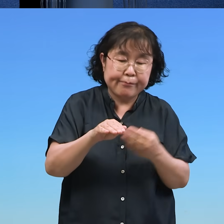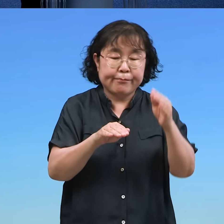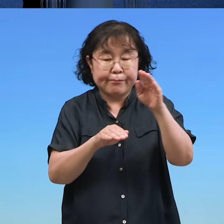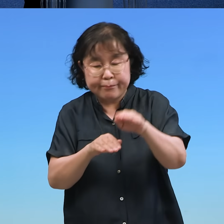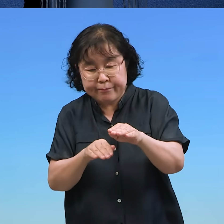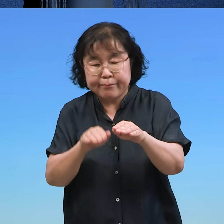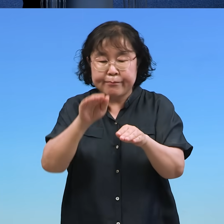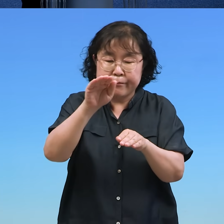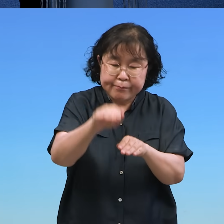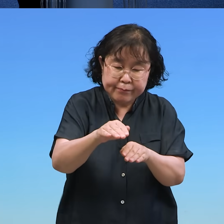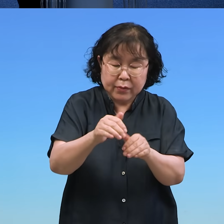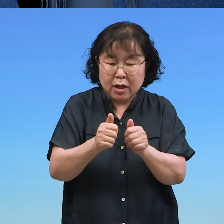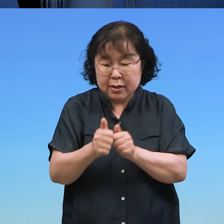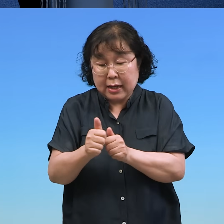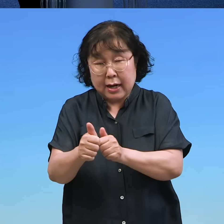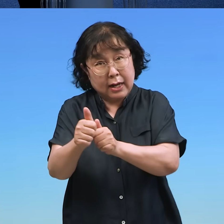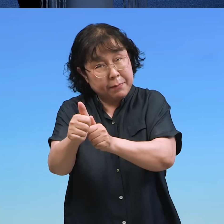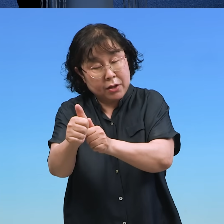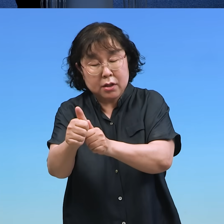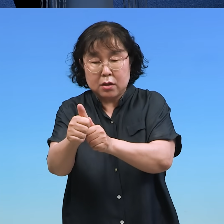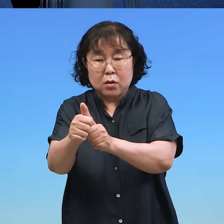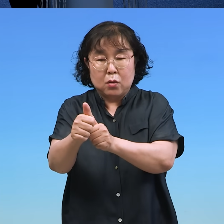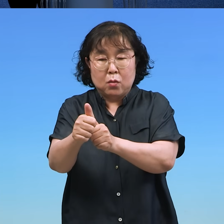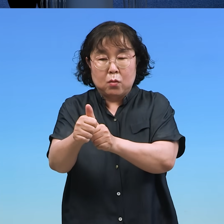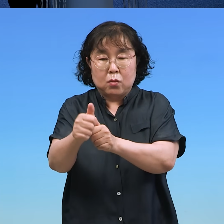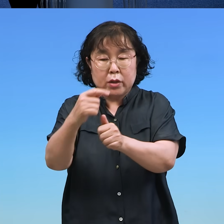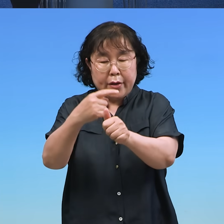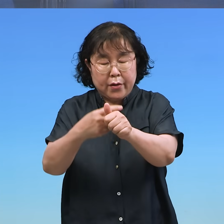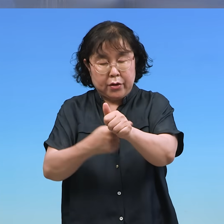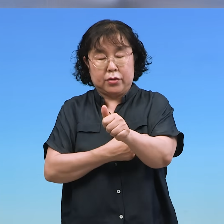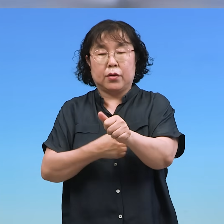어느덧 목적지에 도달하게 되는 것입니다.